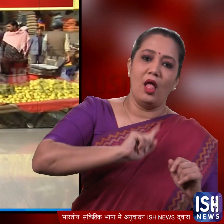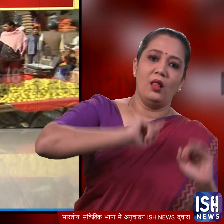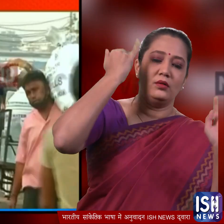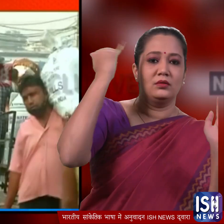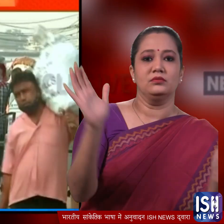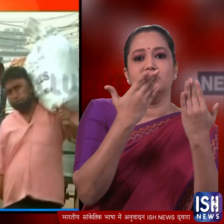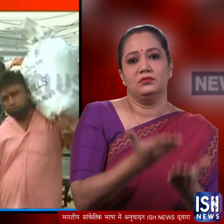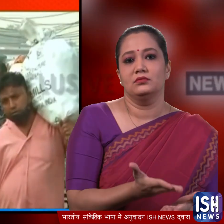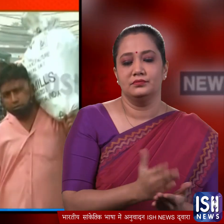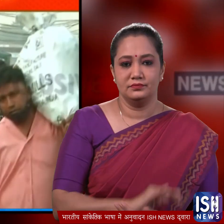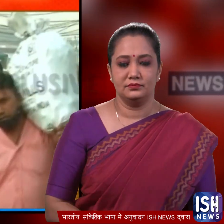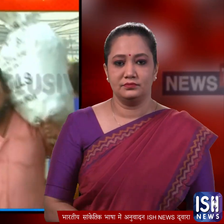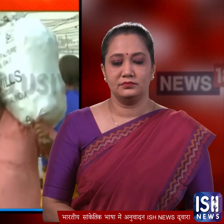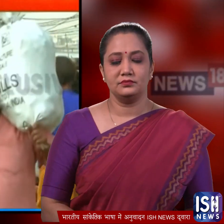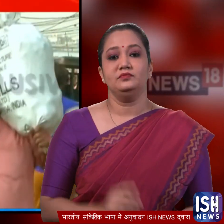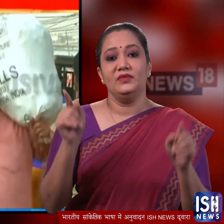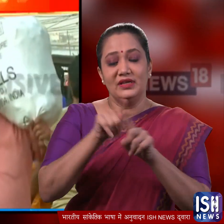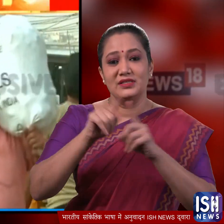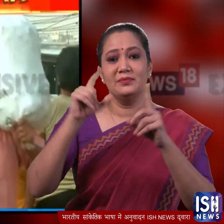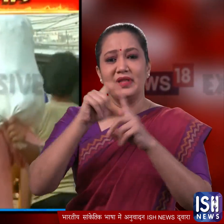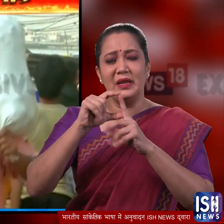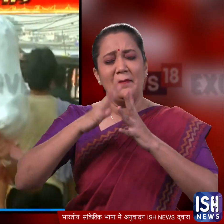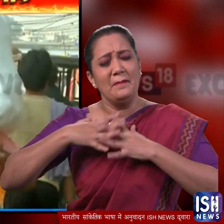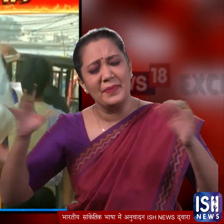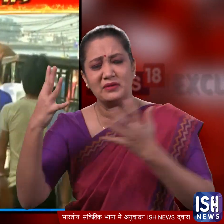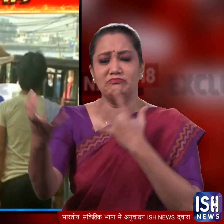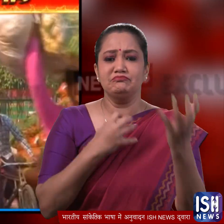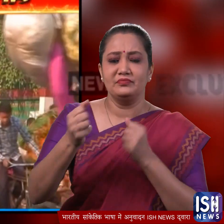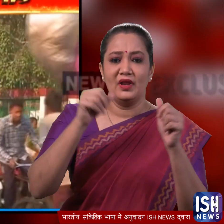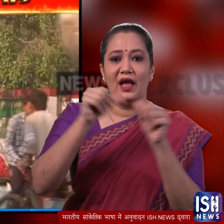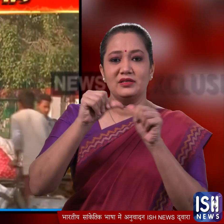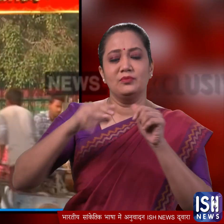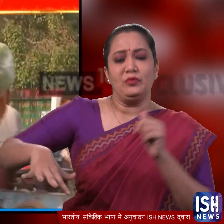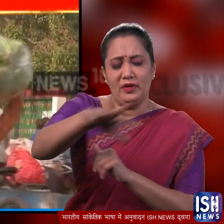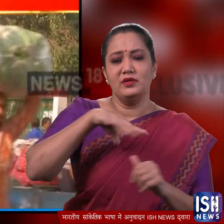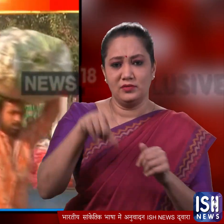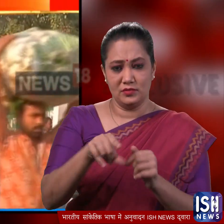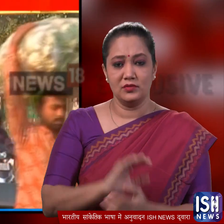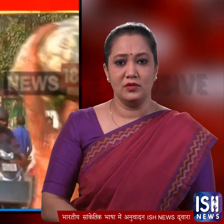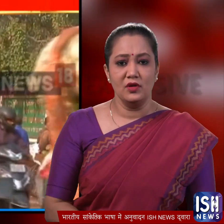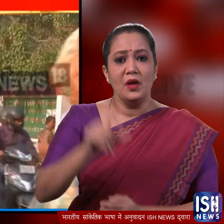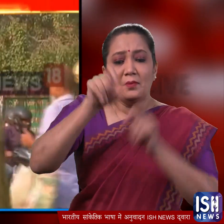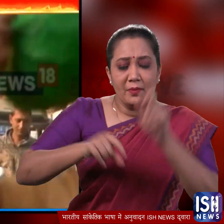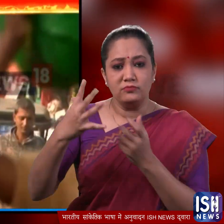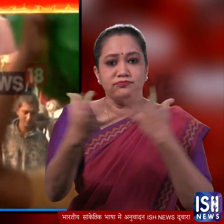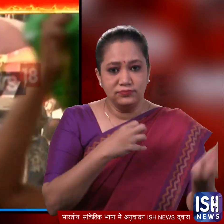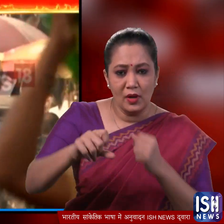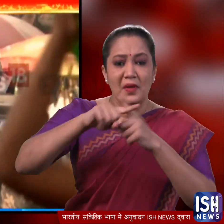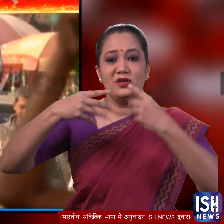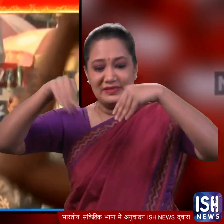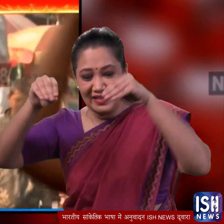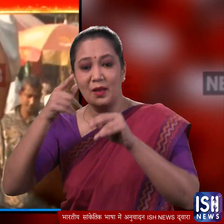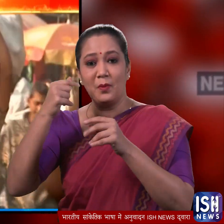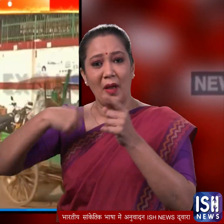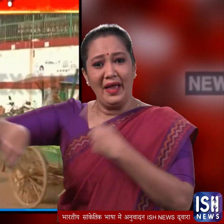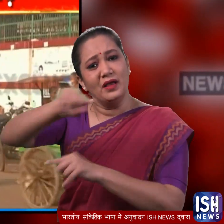तरफ। और इसी की तस्वीर दिल्ली की सबसे बड़ी सब्जी मंडी आजादपुर में भी दिखी, जहां ग्राहकों के साथ ही दुकानदार